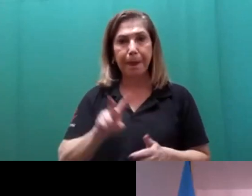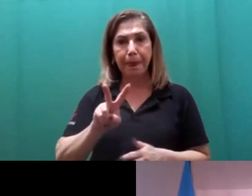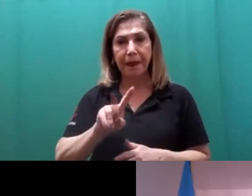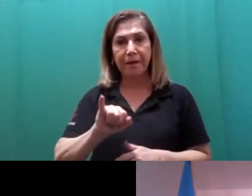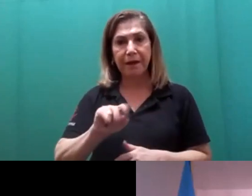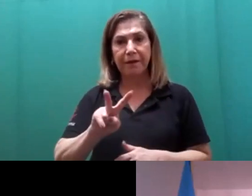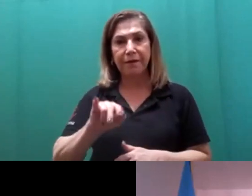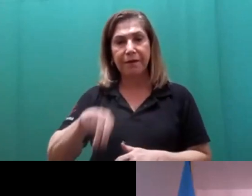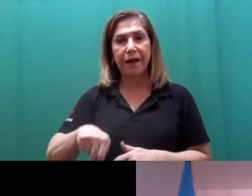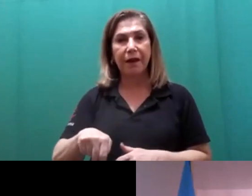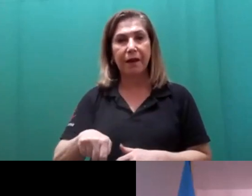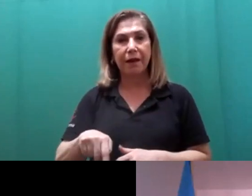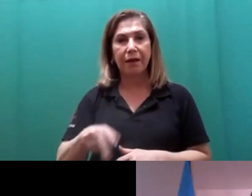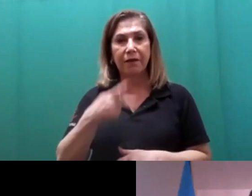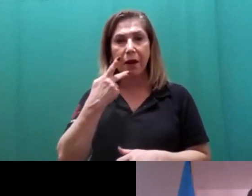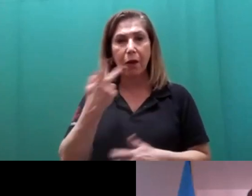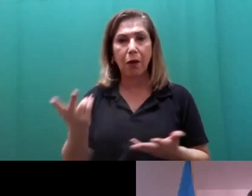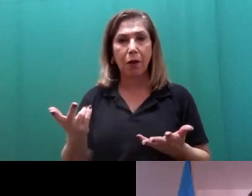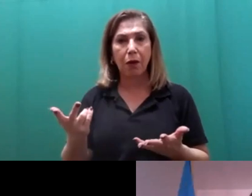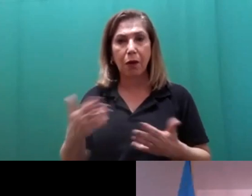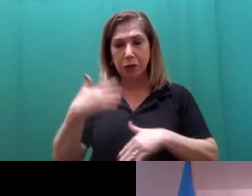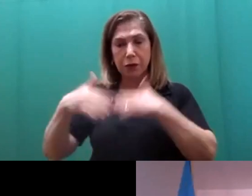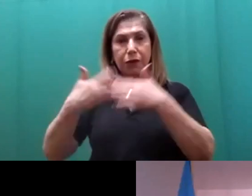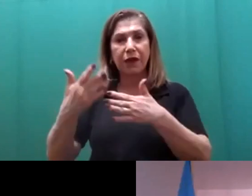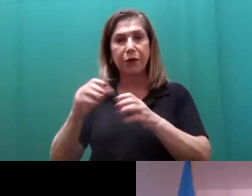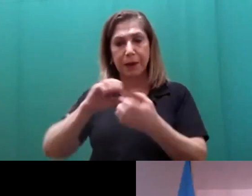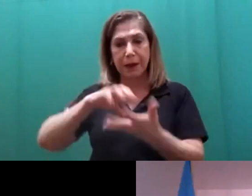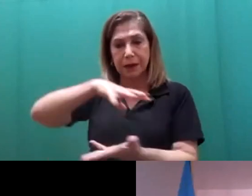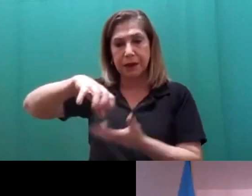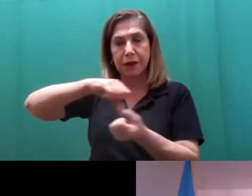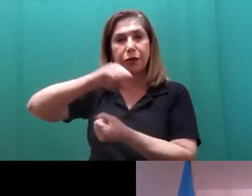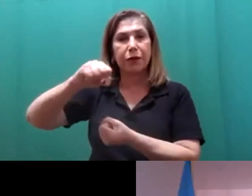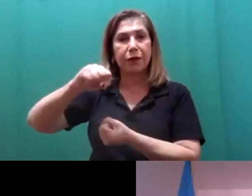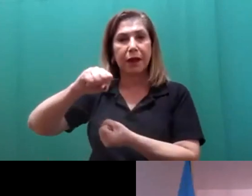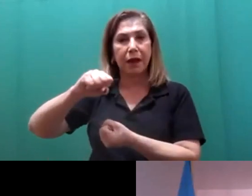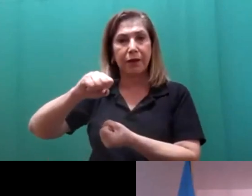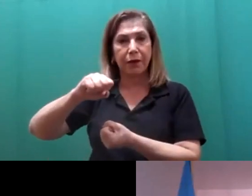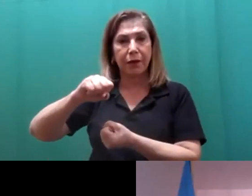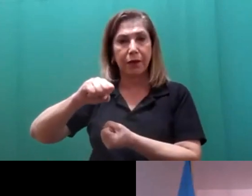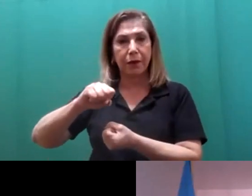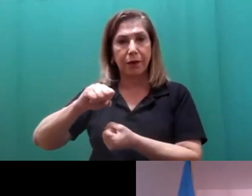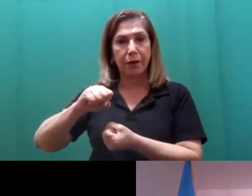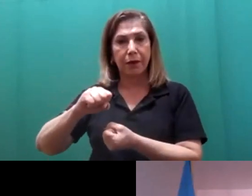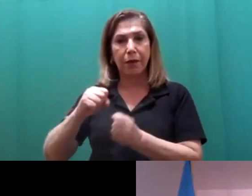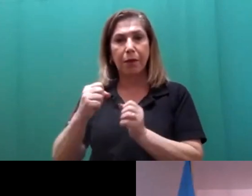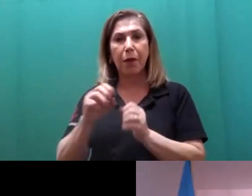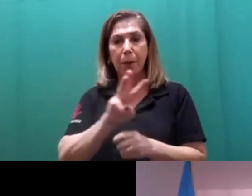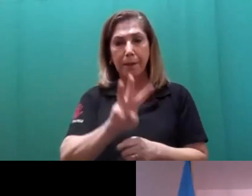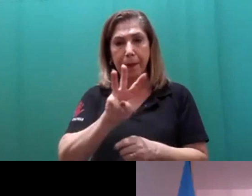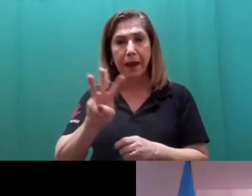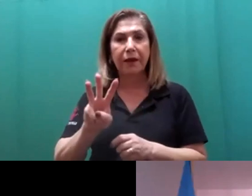os Objetivos de Desenvolvimento Sustentável como uma plataforma ou um